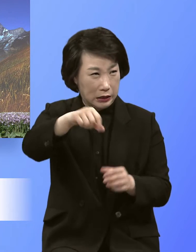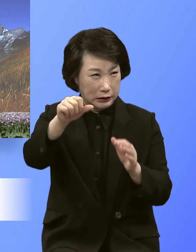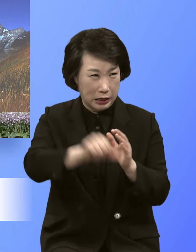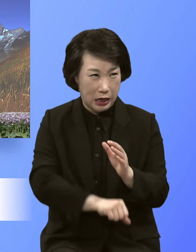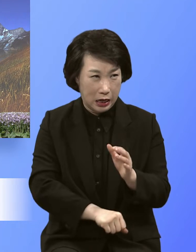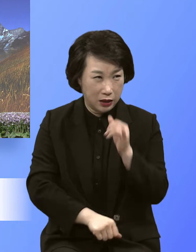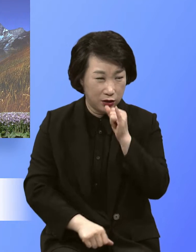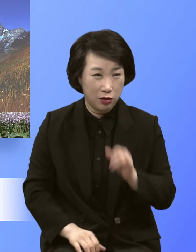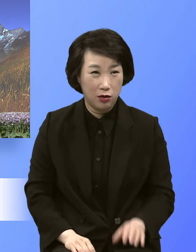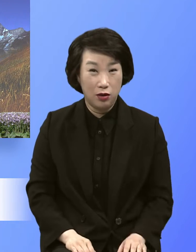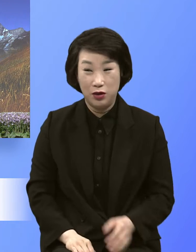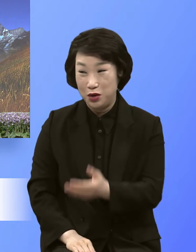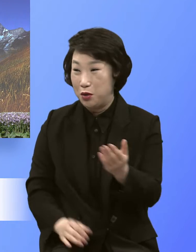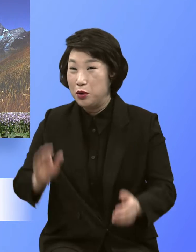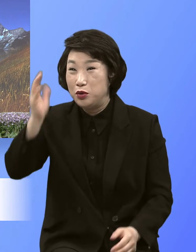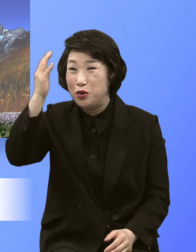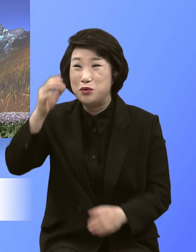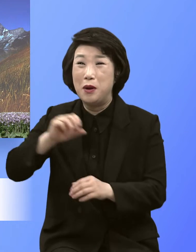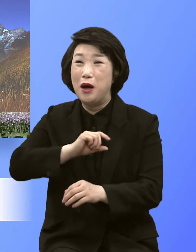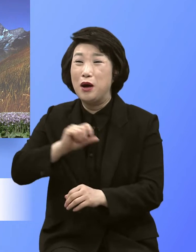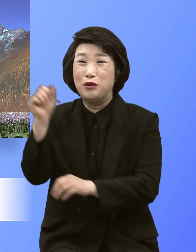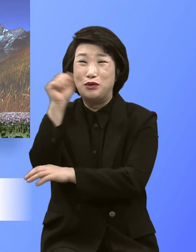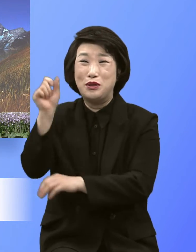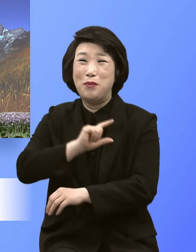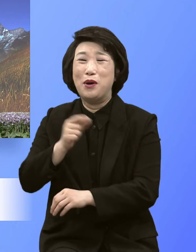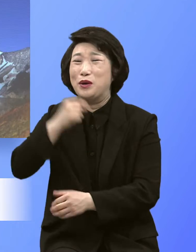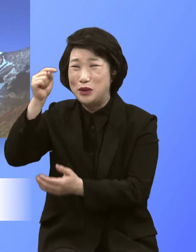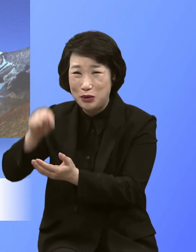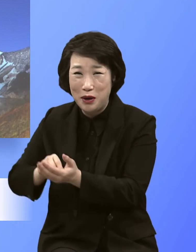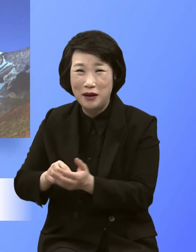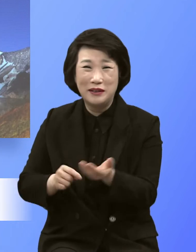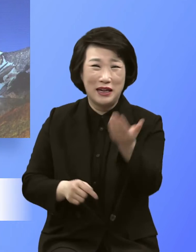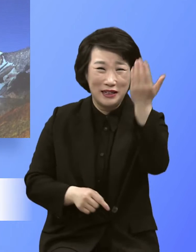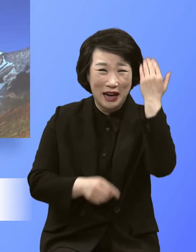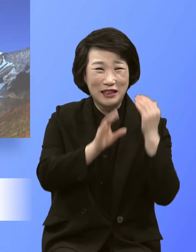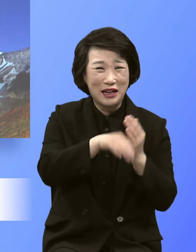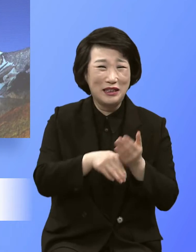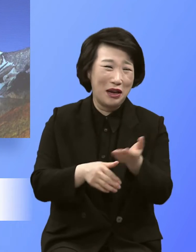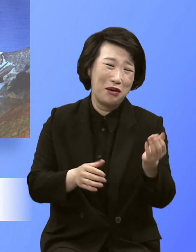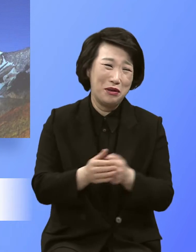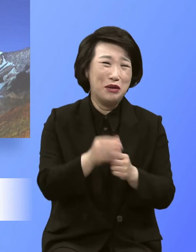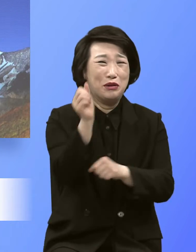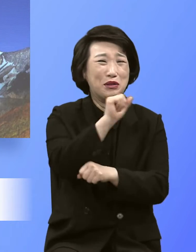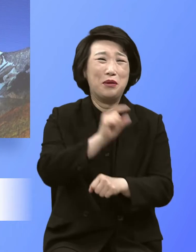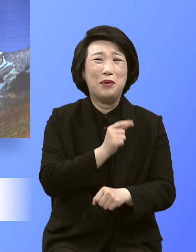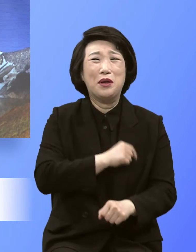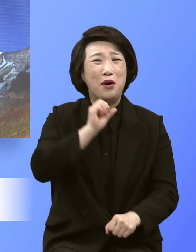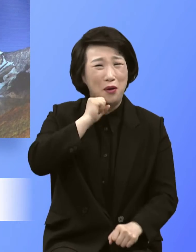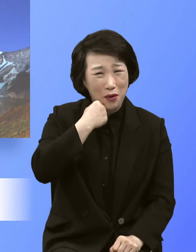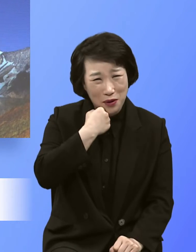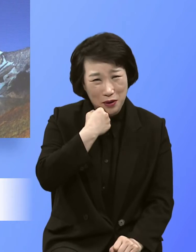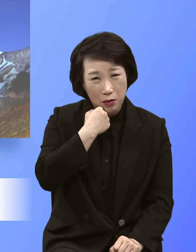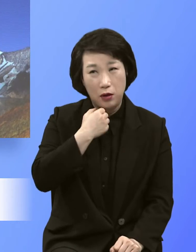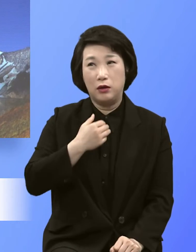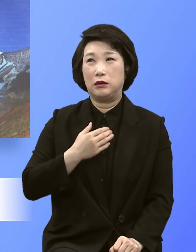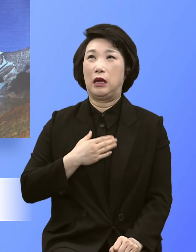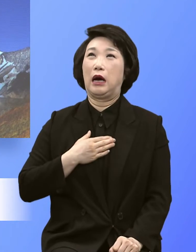지금 면허 따는 것은 참 쉬운데 그때는 그렇게 어려웠어요.